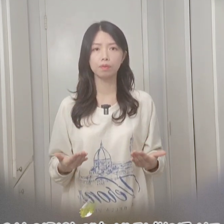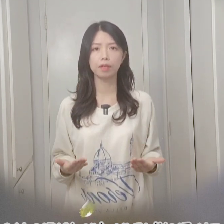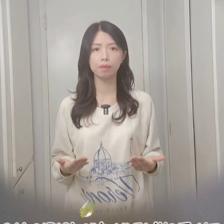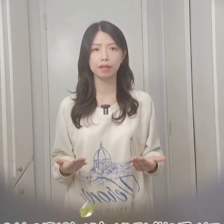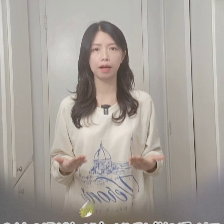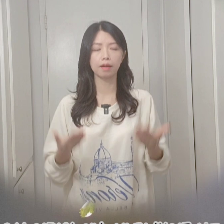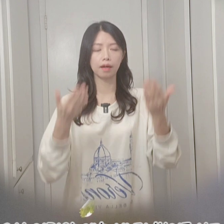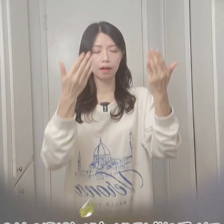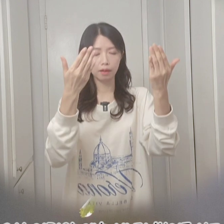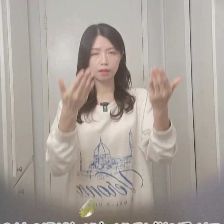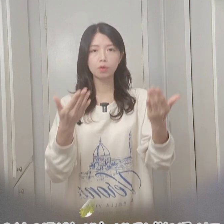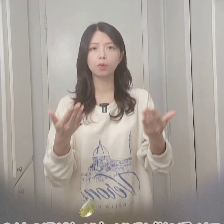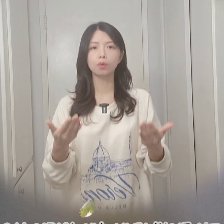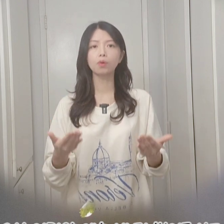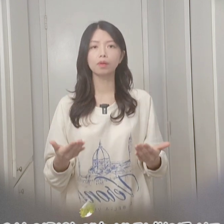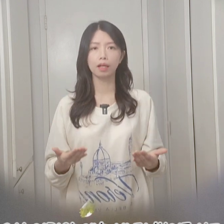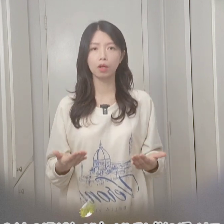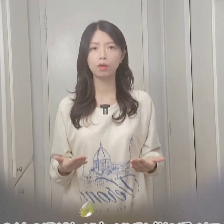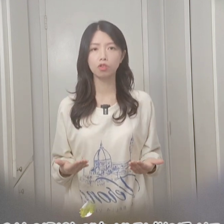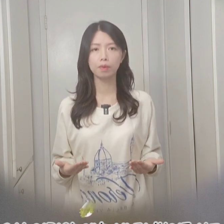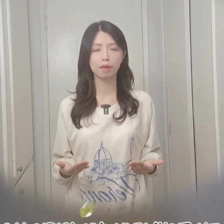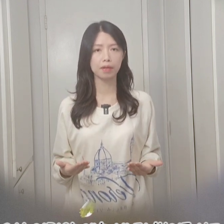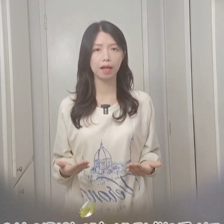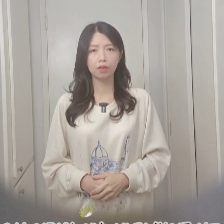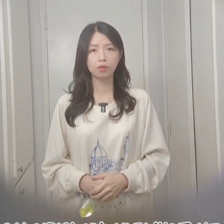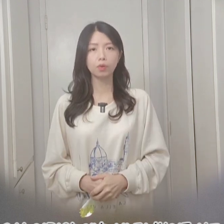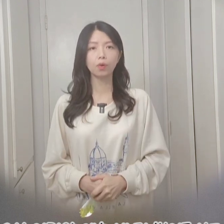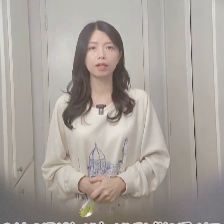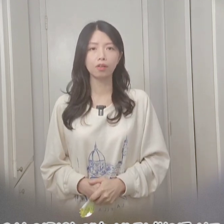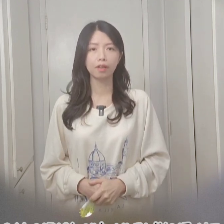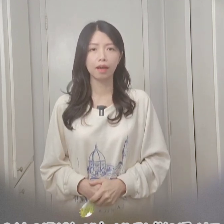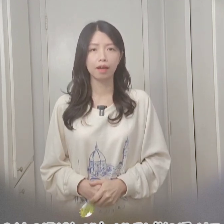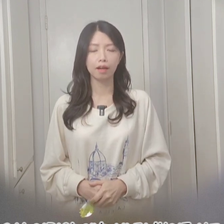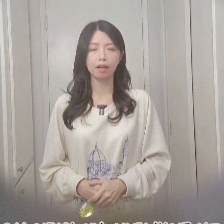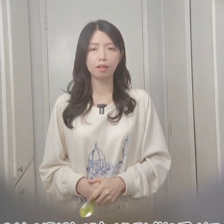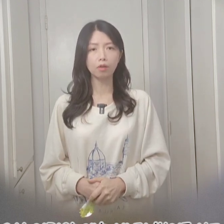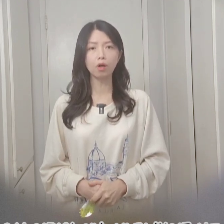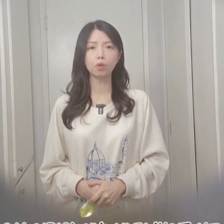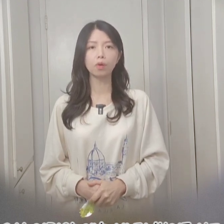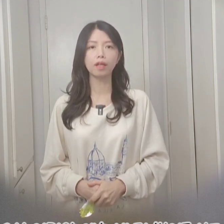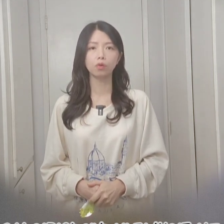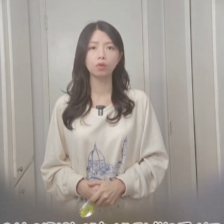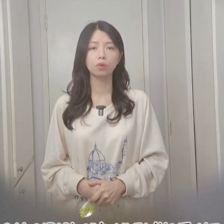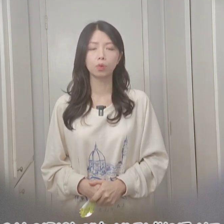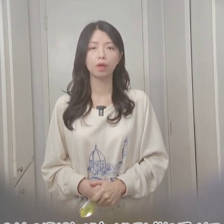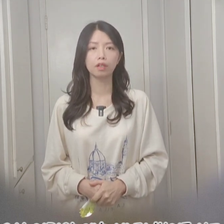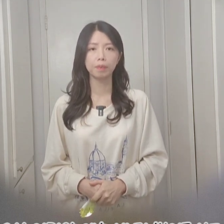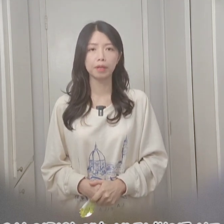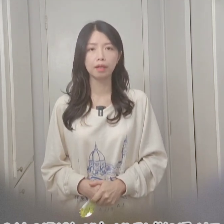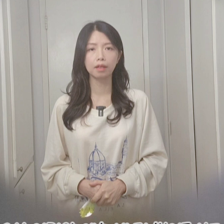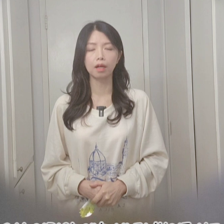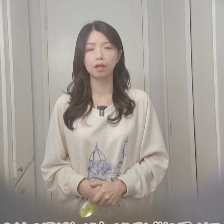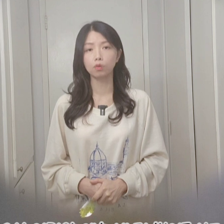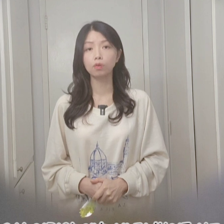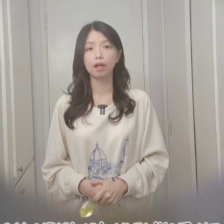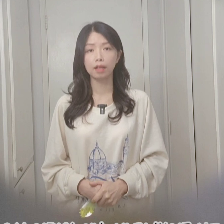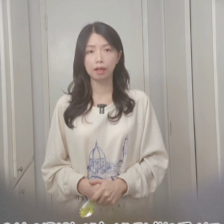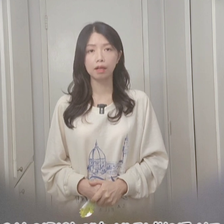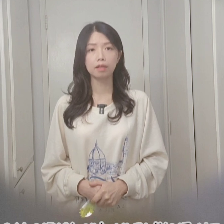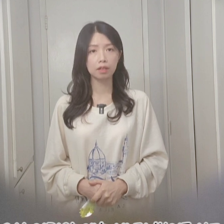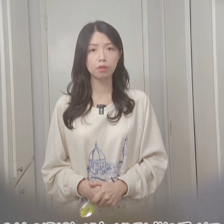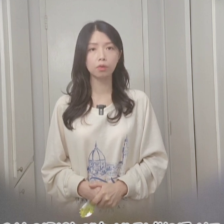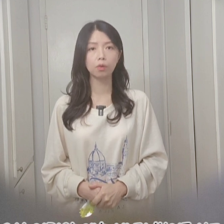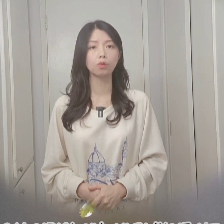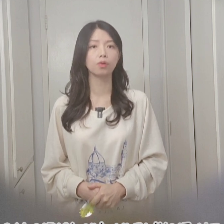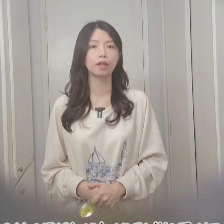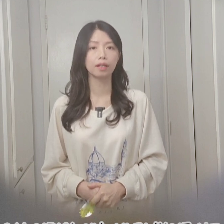내려와 주시면 됩니다. 내 쪽으로 당겨와 주시면 됩니다. 구속하셨네. 성경 속에 나오는 구속의 의미는 누군가가